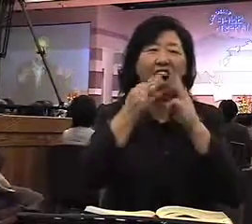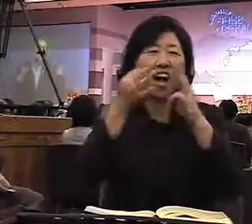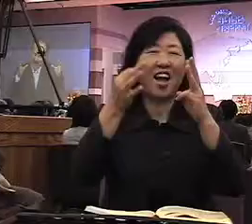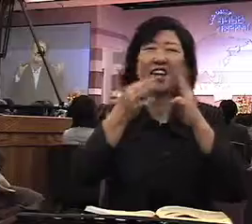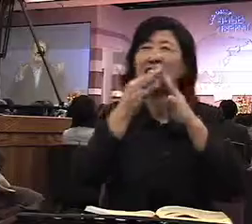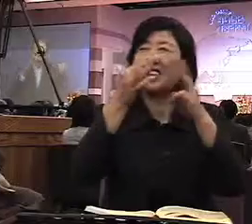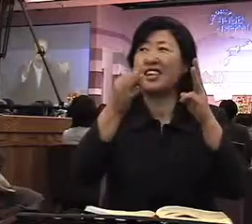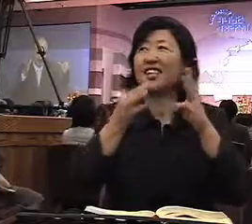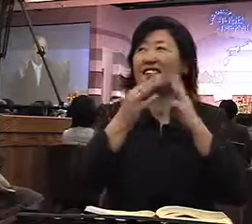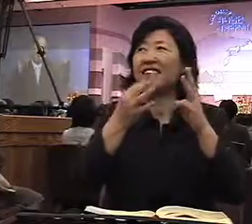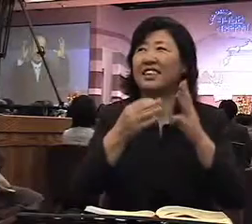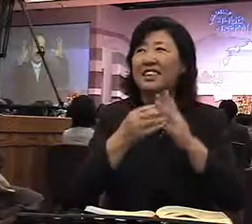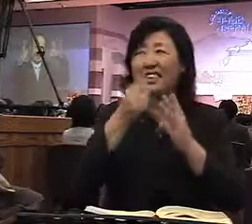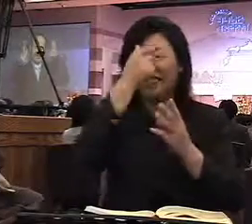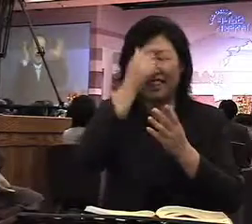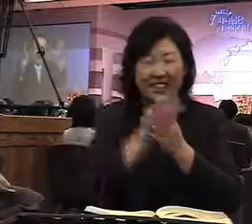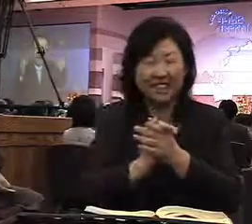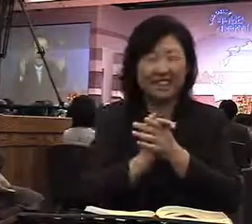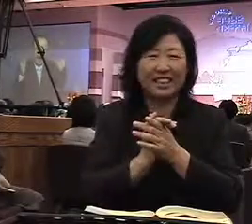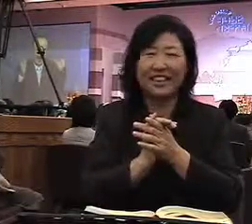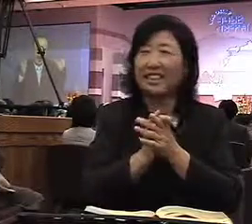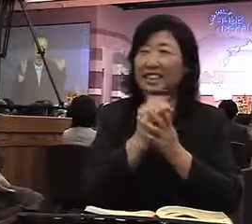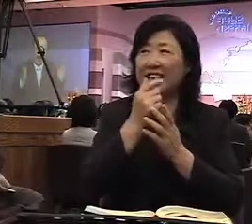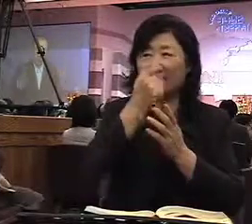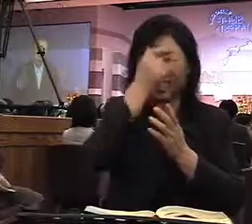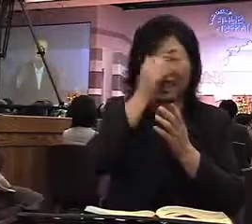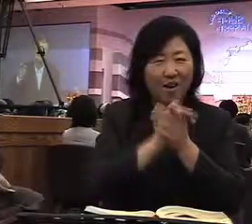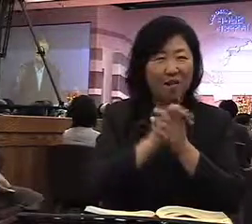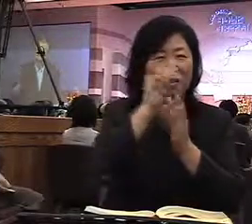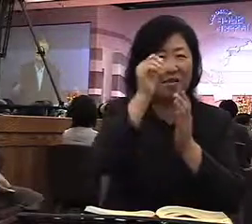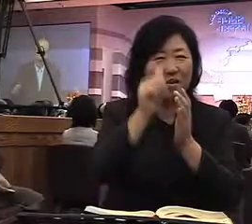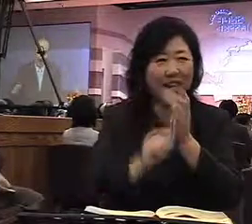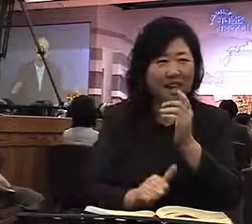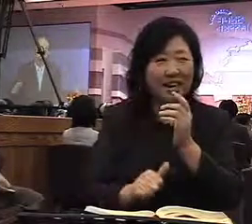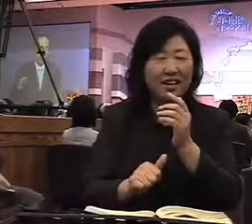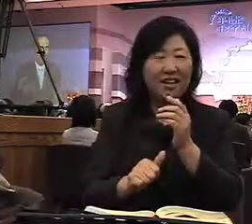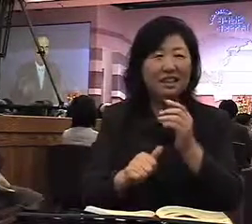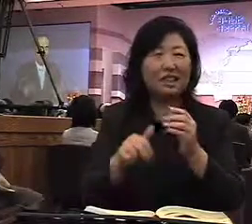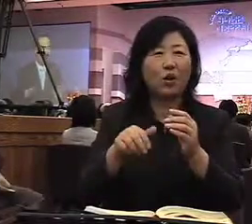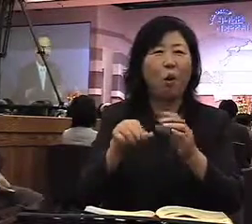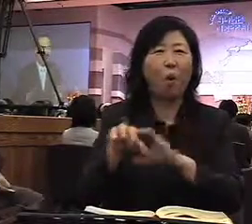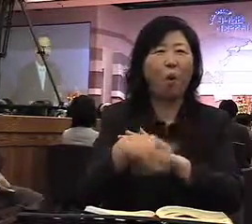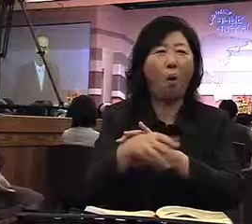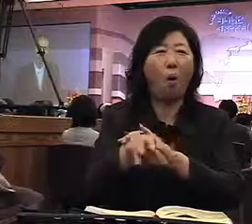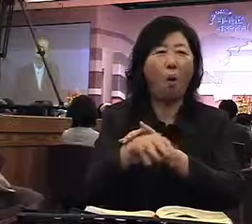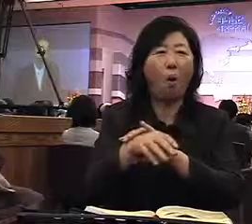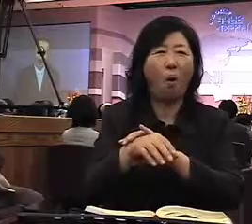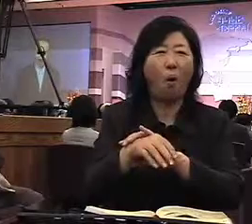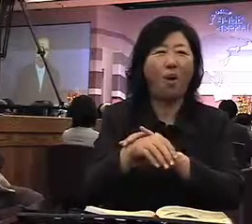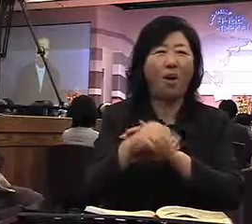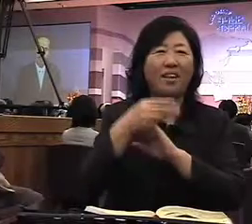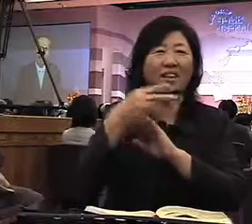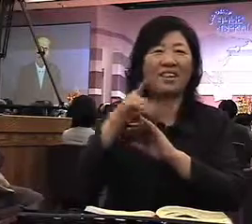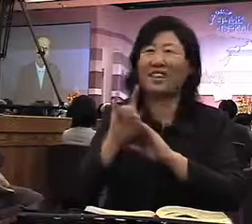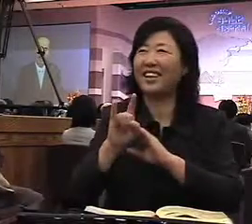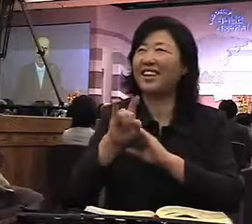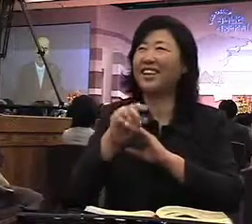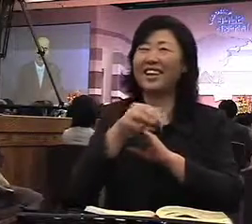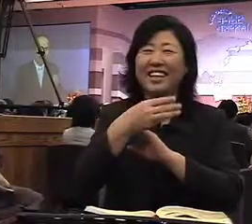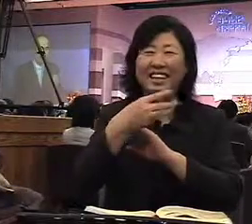막 황홀함을 빠져갖고 막 그냥 엑스프레시 빠지는 거예요. 그런데 정말 땡땡 치면서 딱 하면 순간적으로